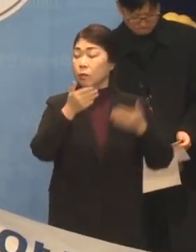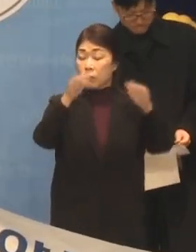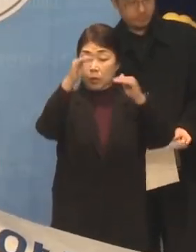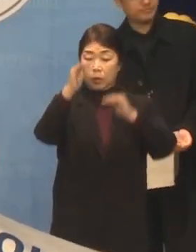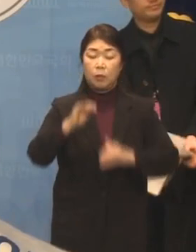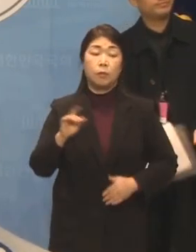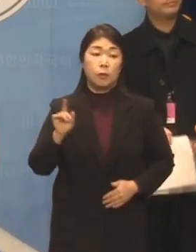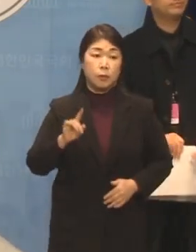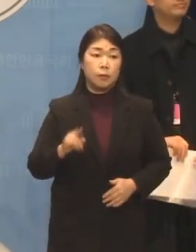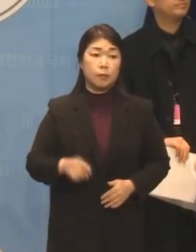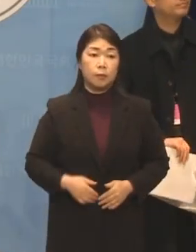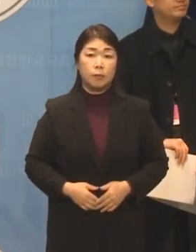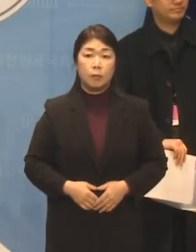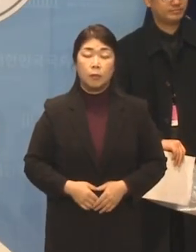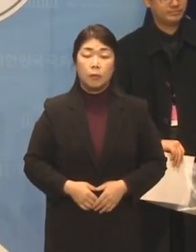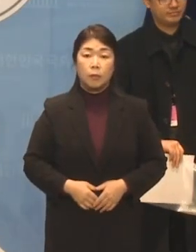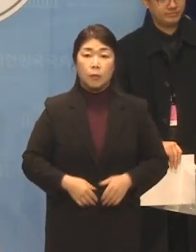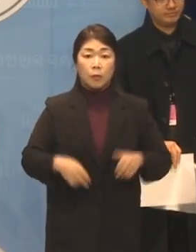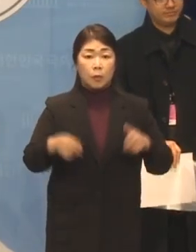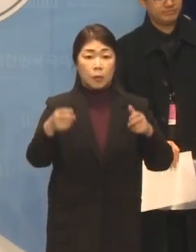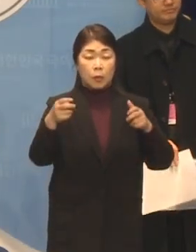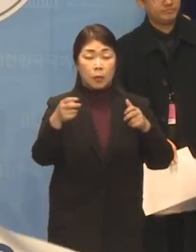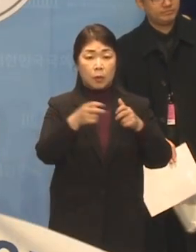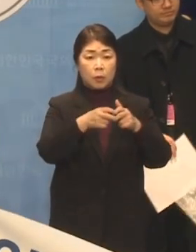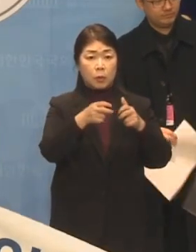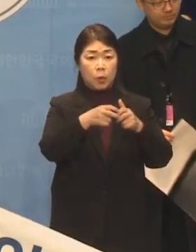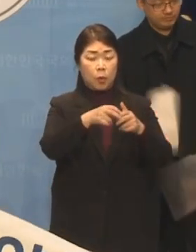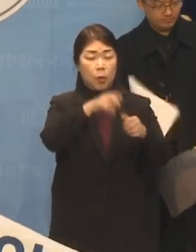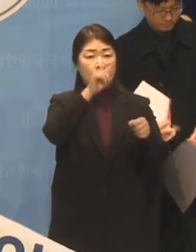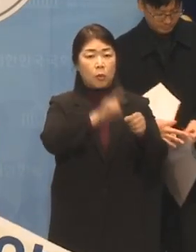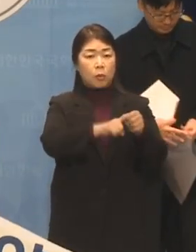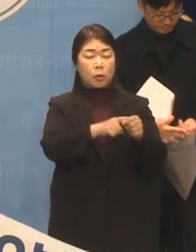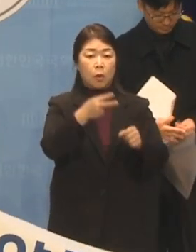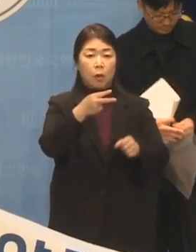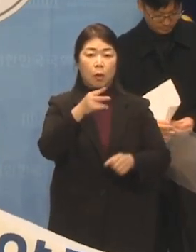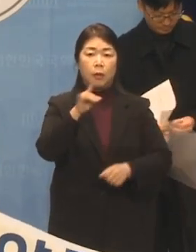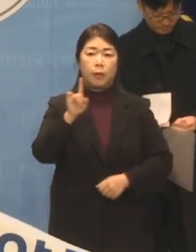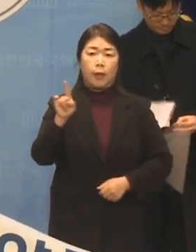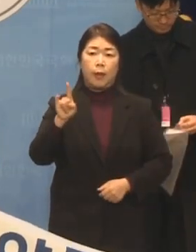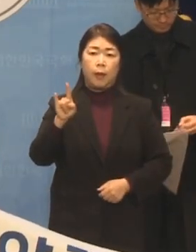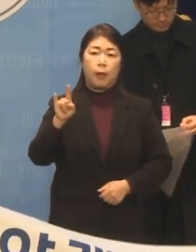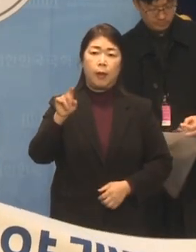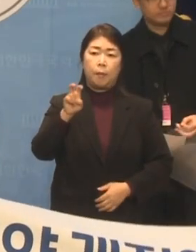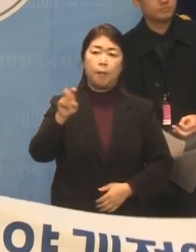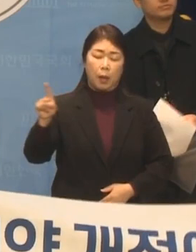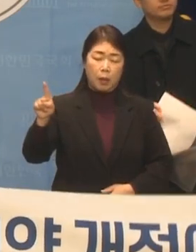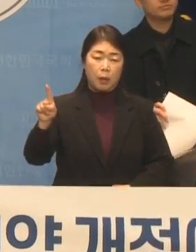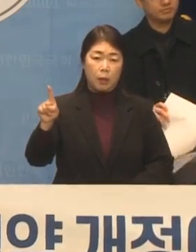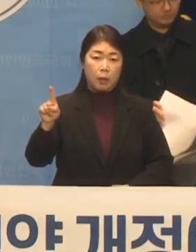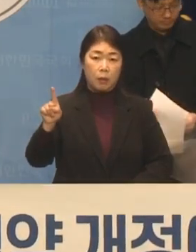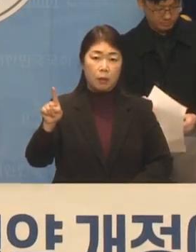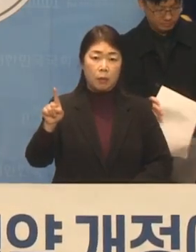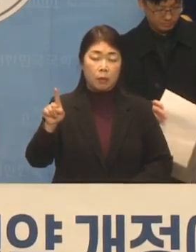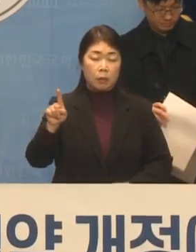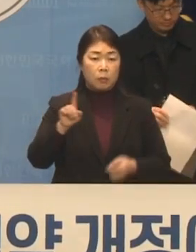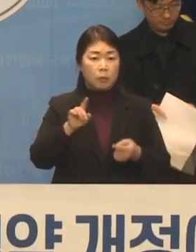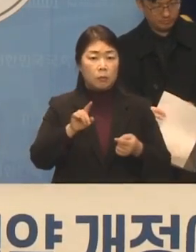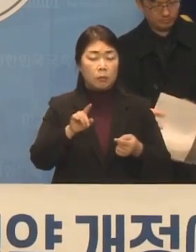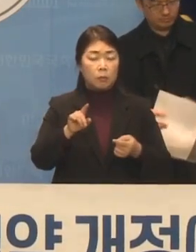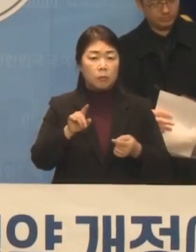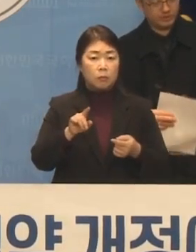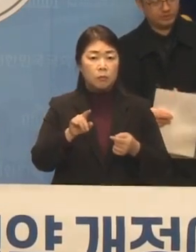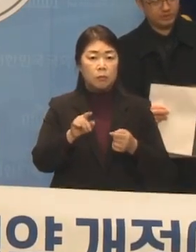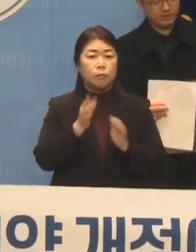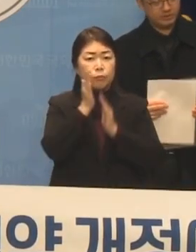내용은 의료용 대마에 대해서 이미 유엔에서도 이거는 좀 약초로서 되게